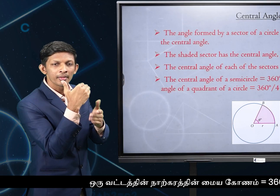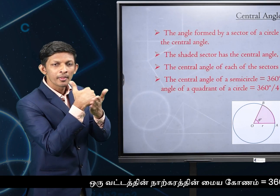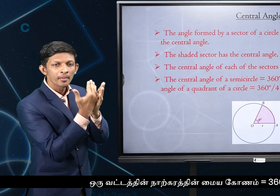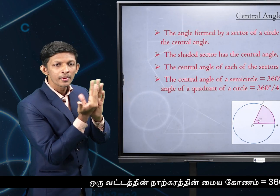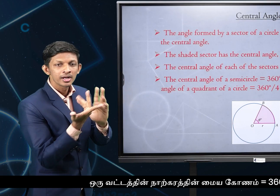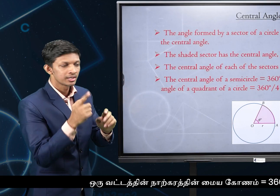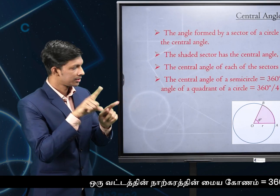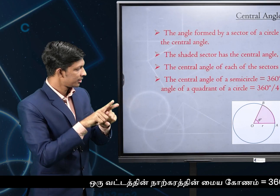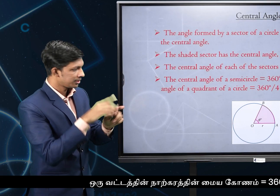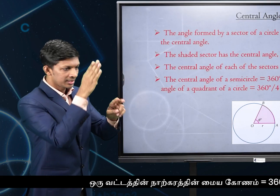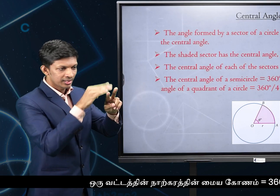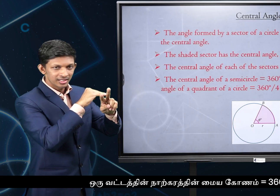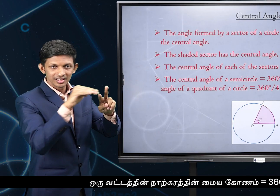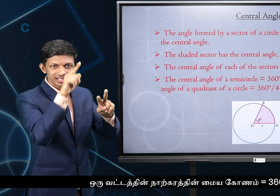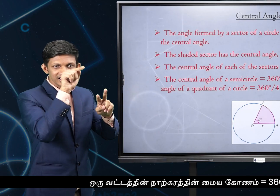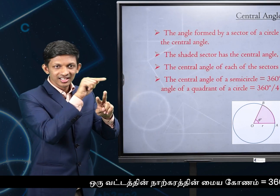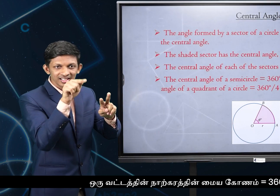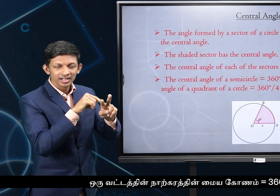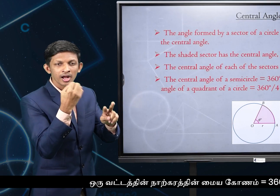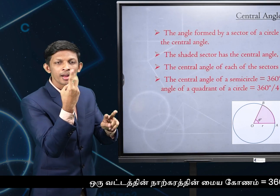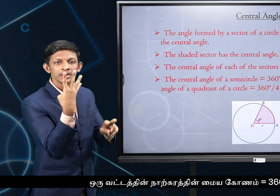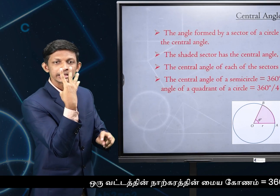டிகிரி கீழ் 4 ஈடு 90 டிகிரி.